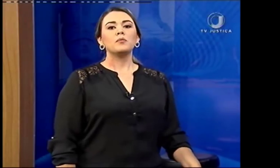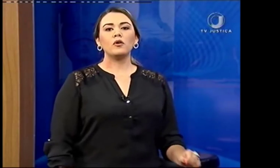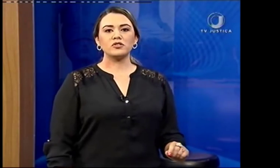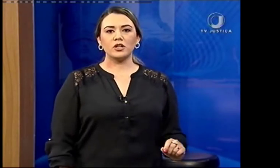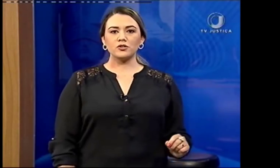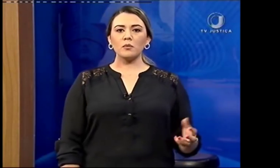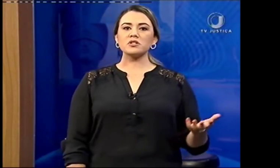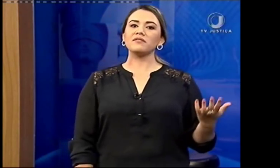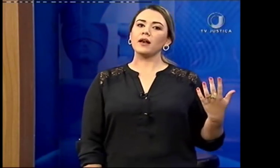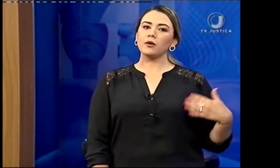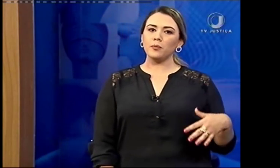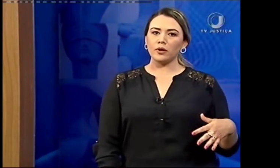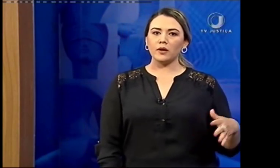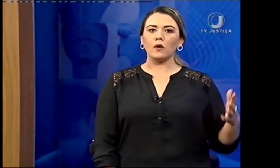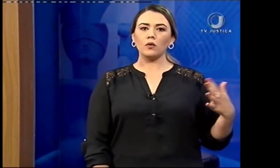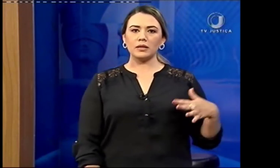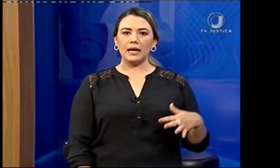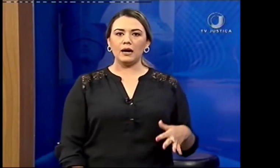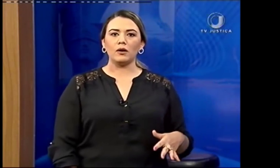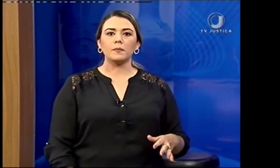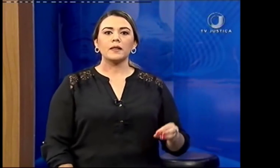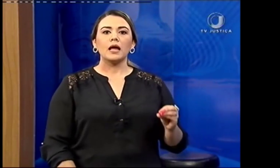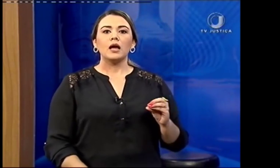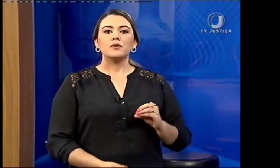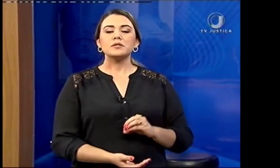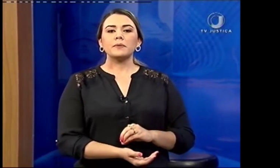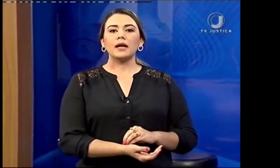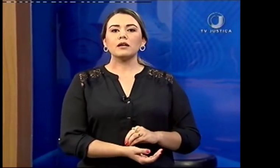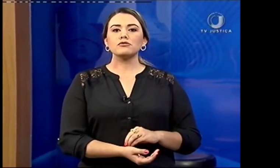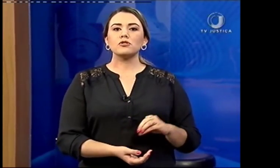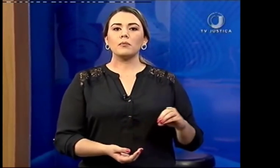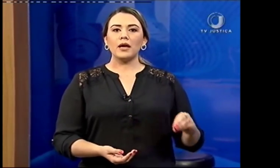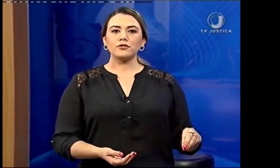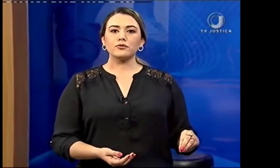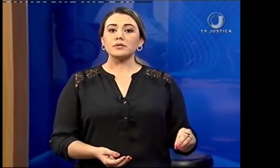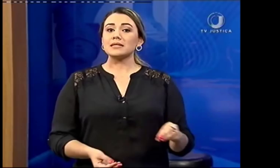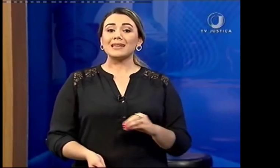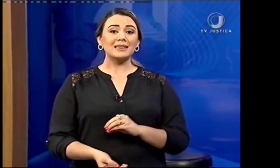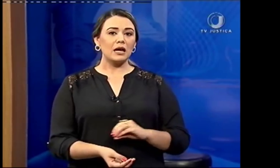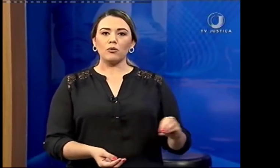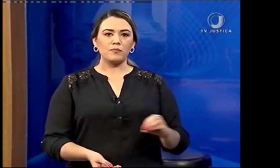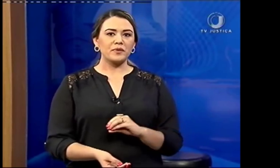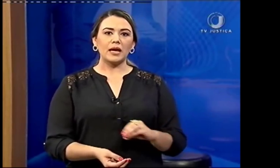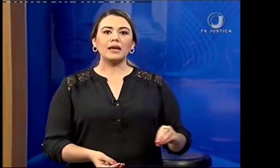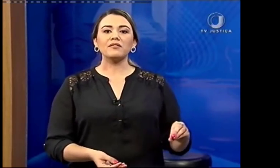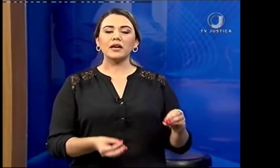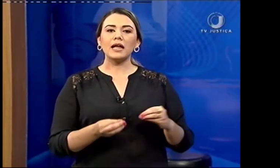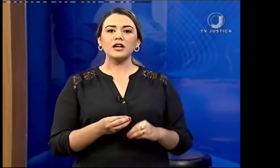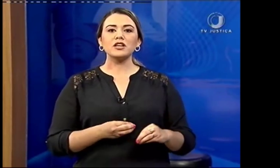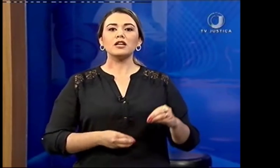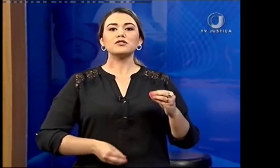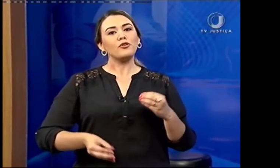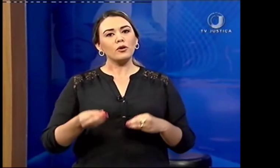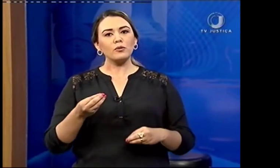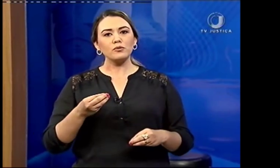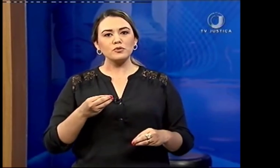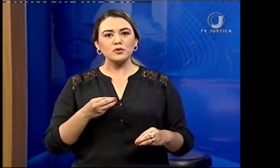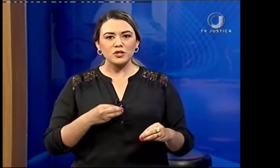Bom, gente, como eu já falei um pouquinho ao longo da aula, os empregados domésticos, não. Na verdade, eles foram os